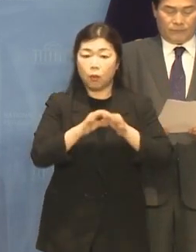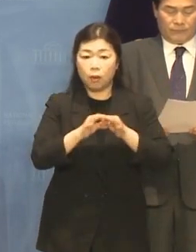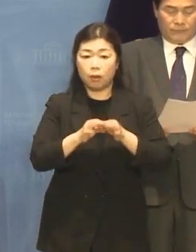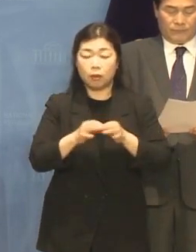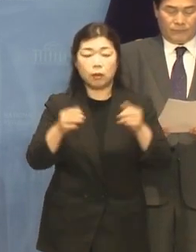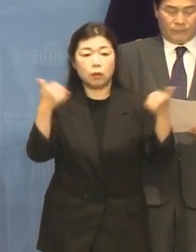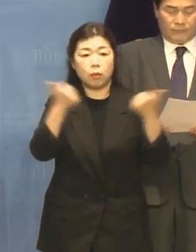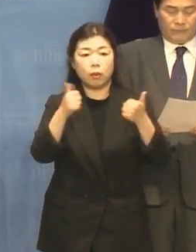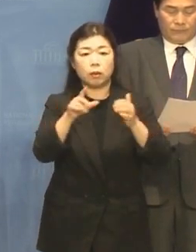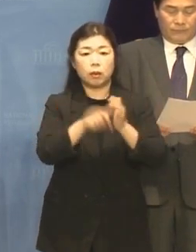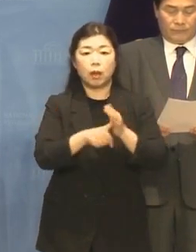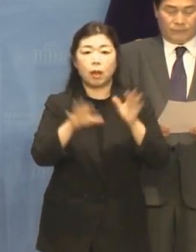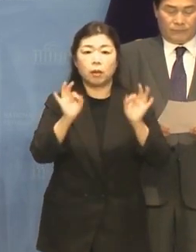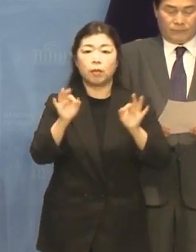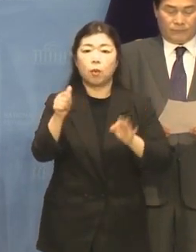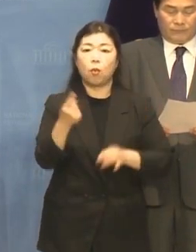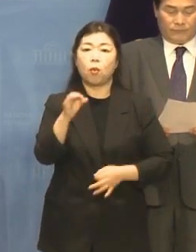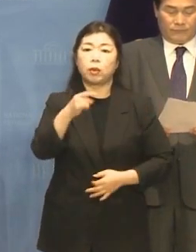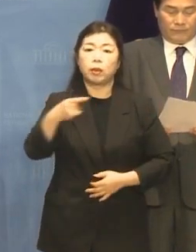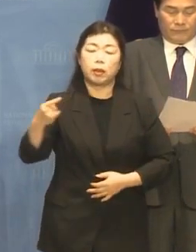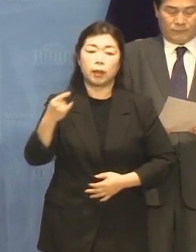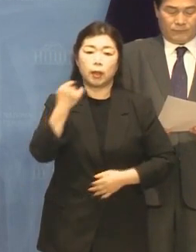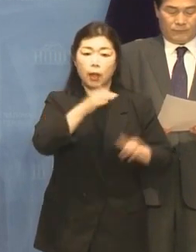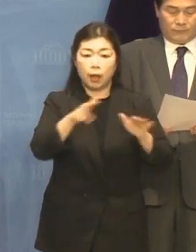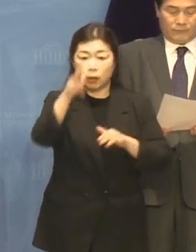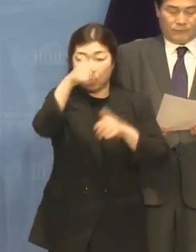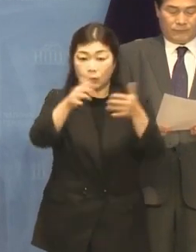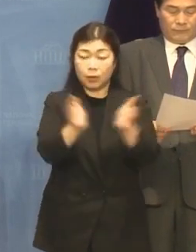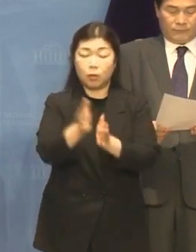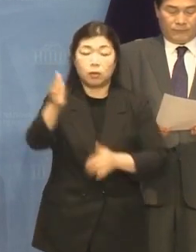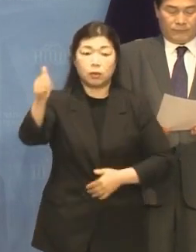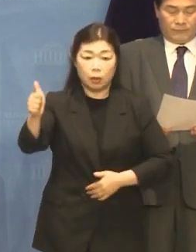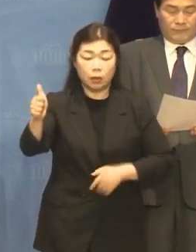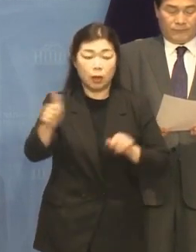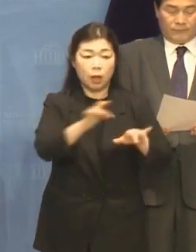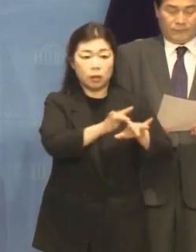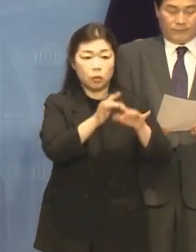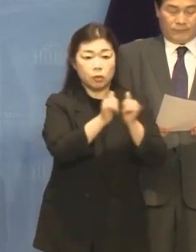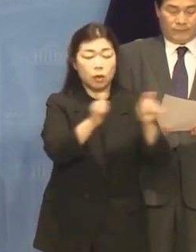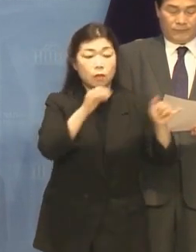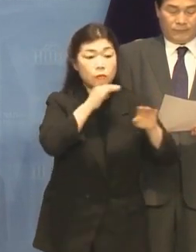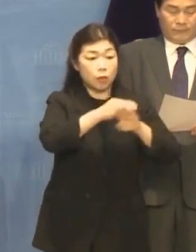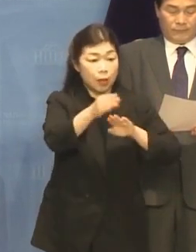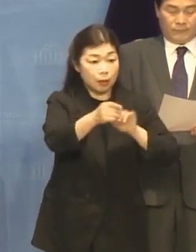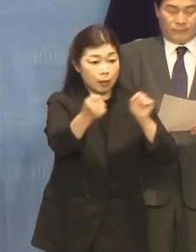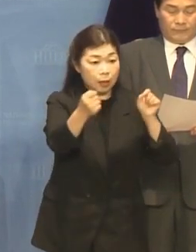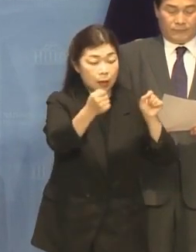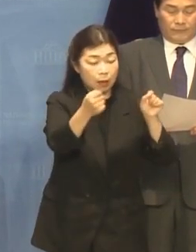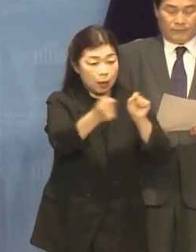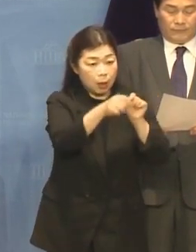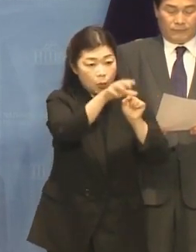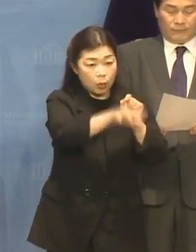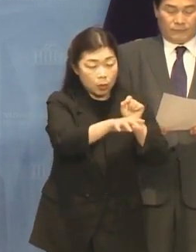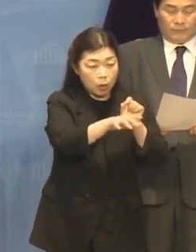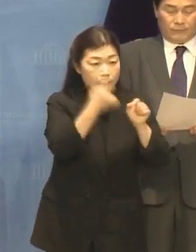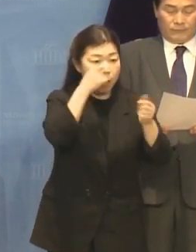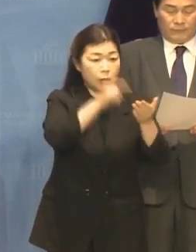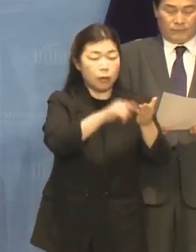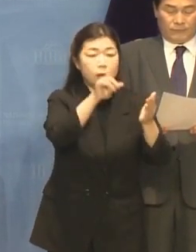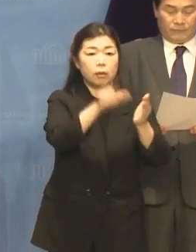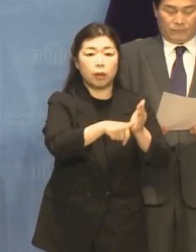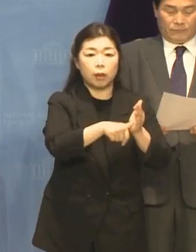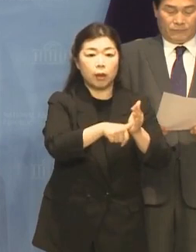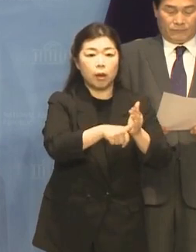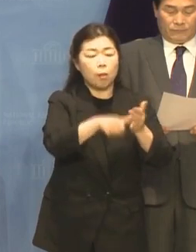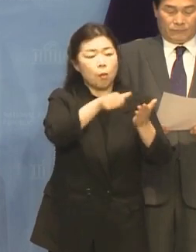간담회에서 김홍희 해경청장은 실종자가 북측 해역에서 발견될 당시 부유물에 의지한 채